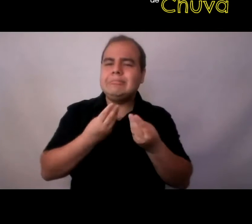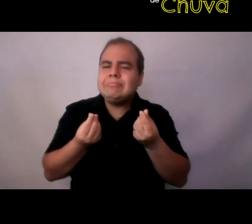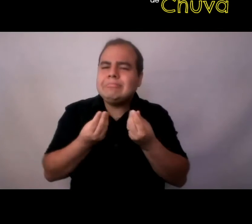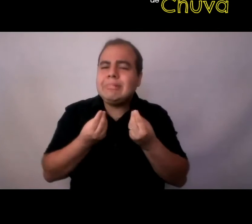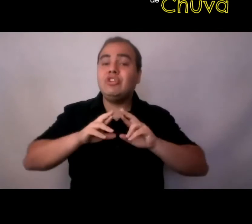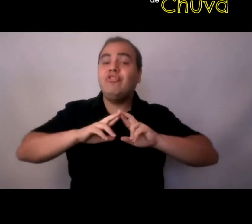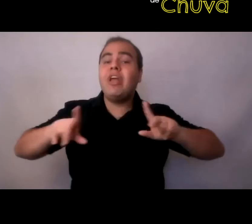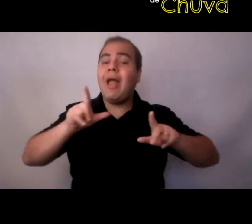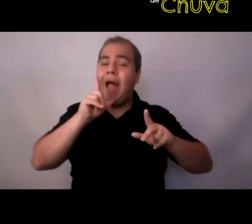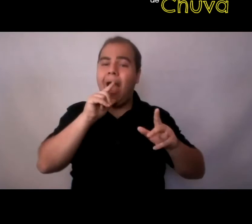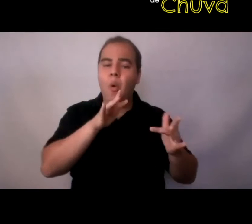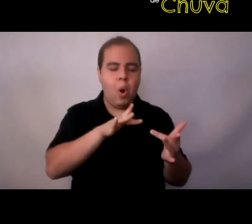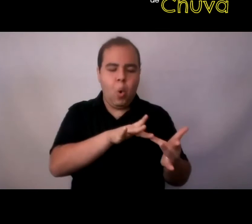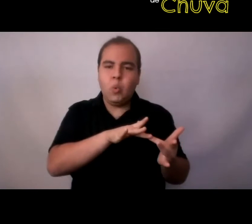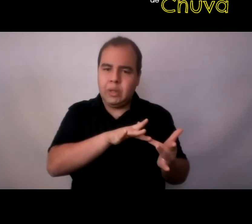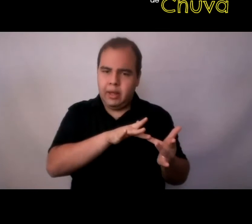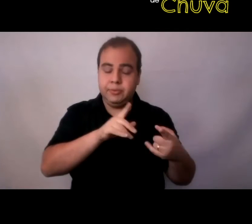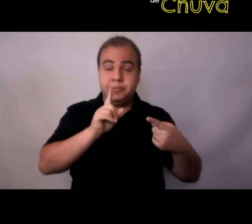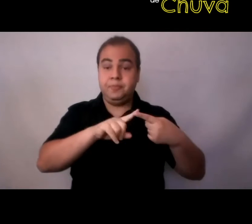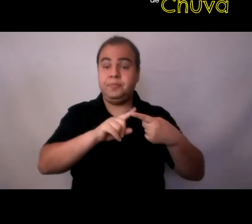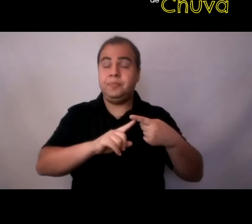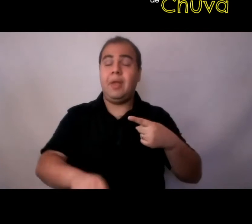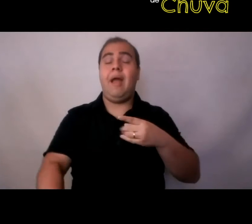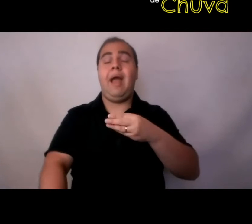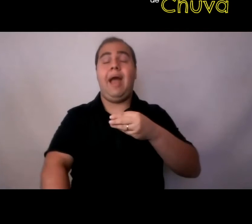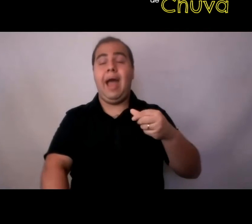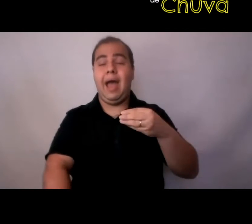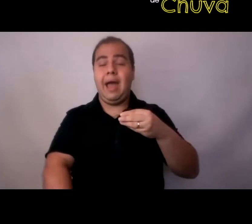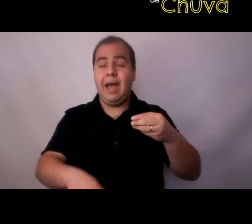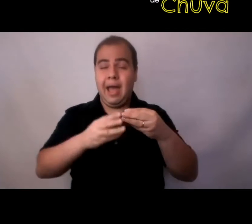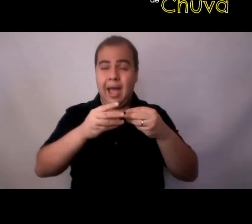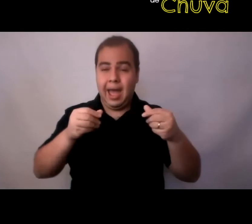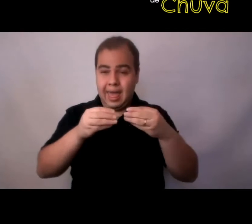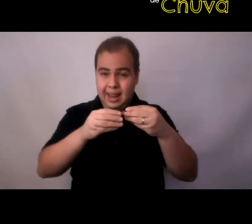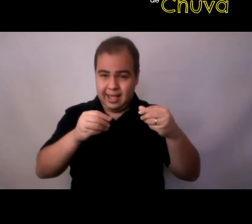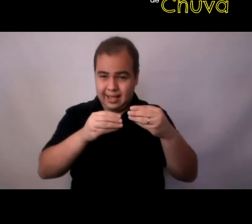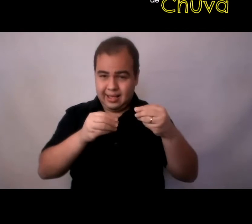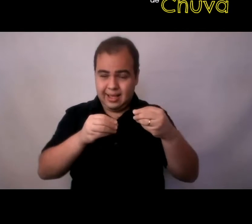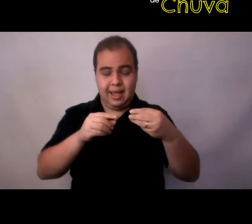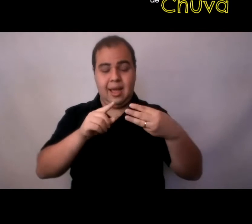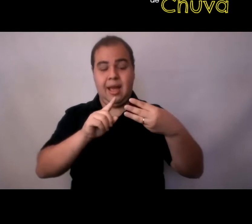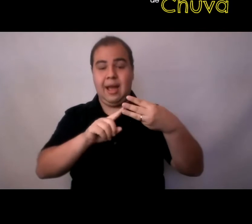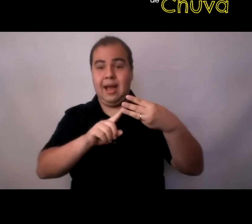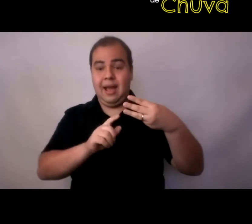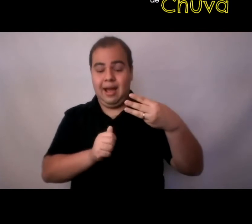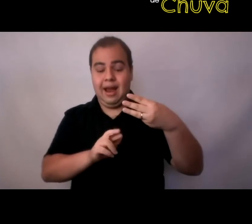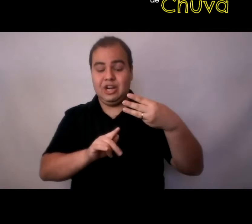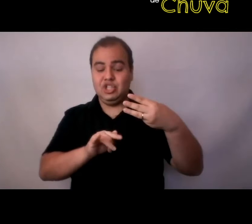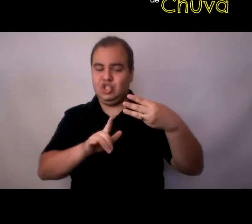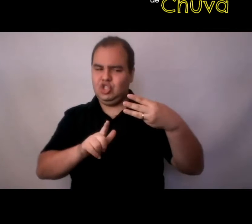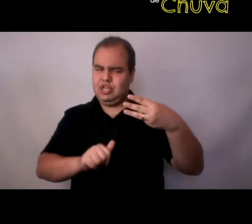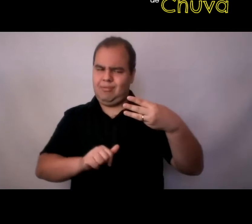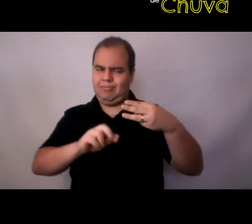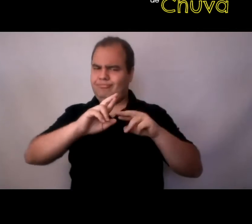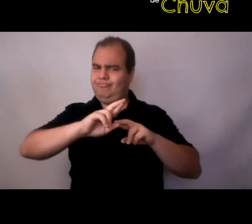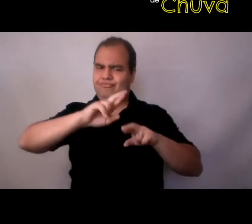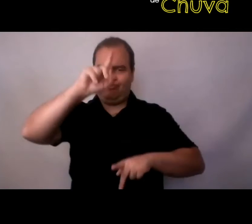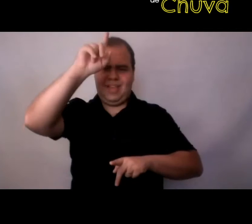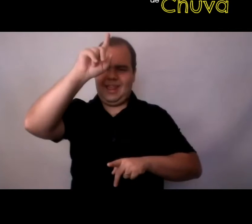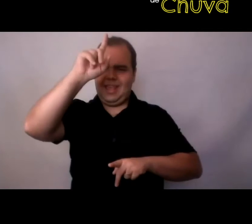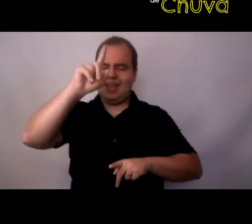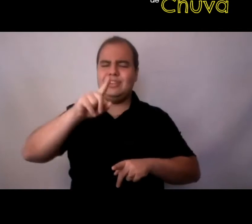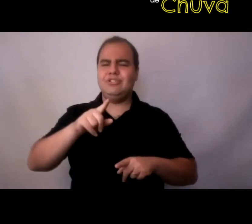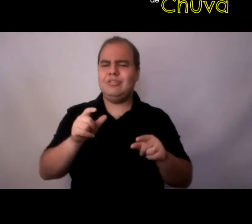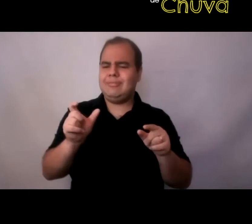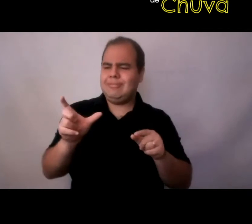areia, ela se comporta num extremo. A areia e a argila estão em dois extremos, né? Nos tamanhos, nas dimensões dos